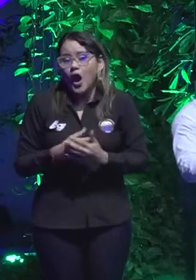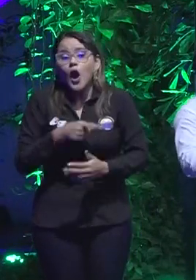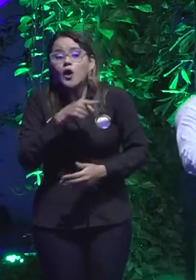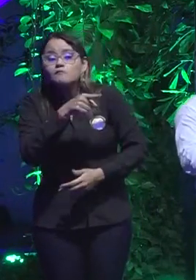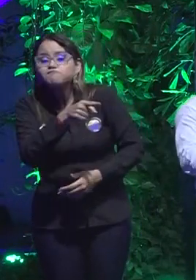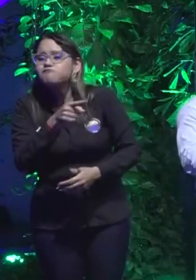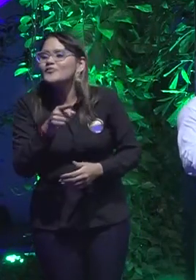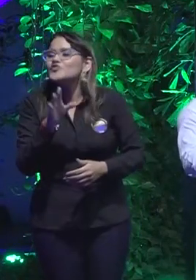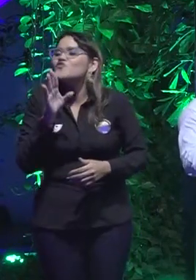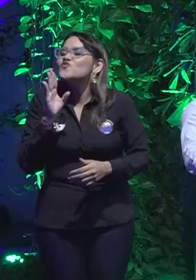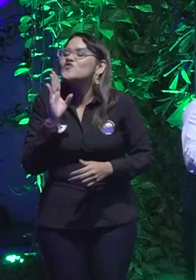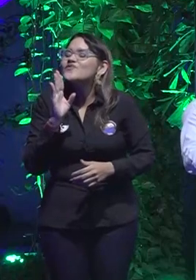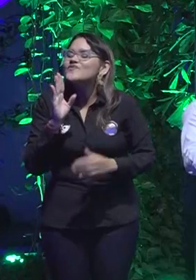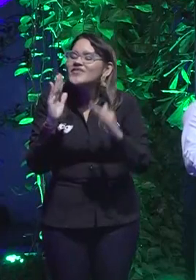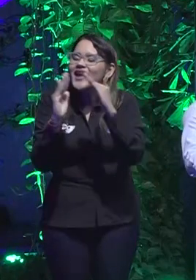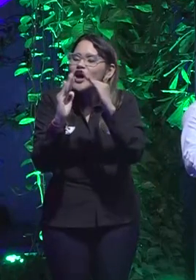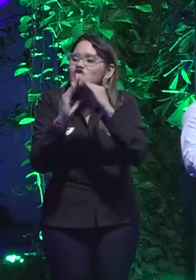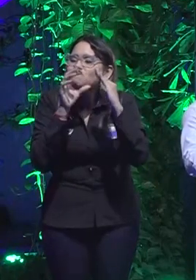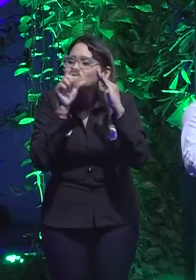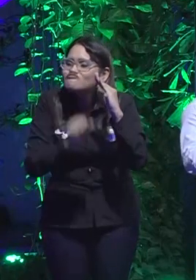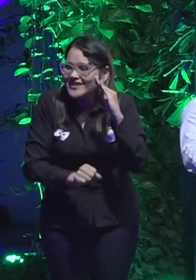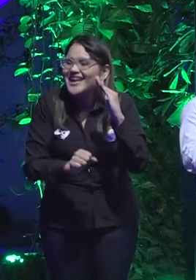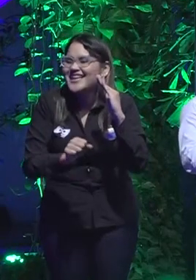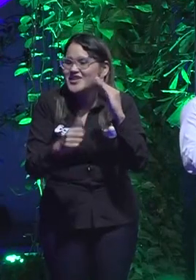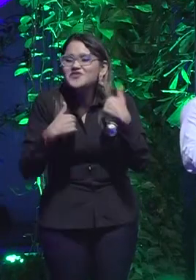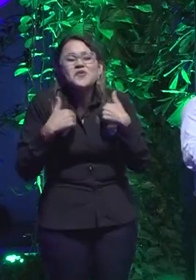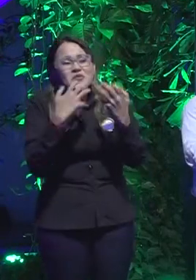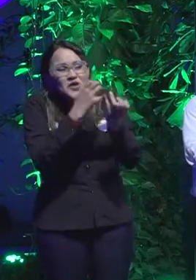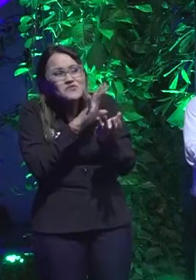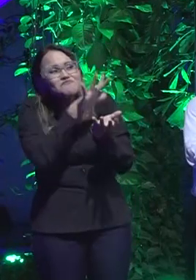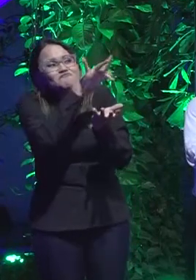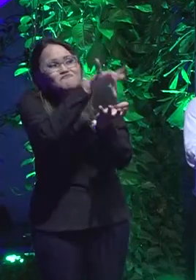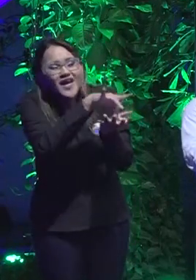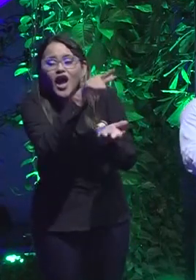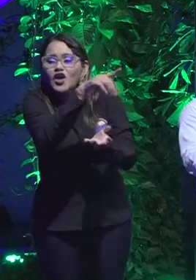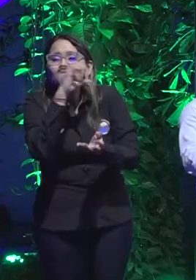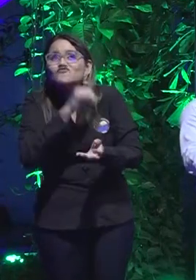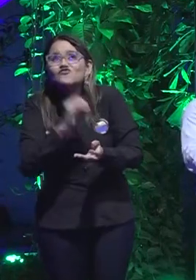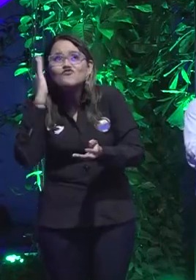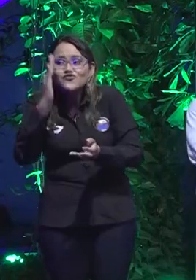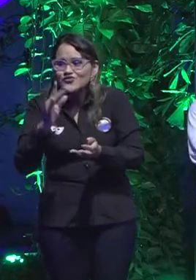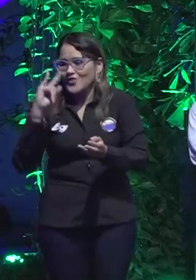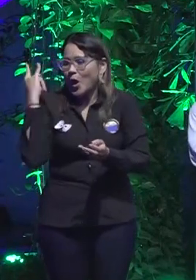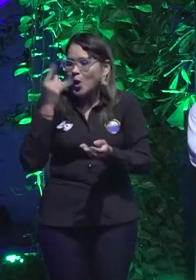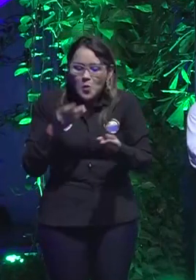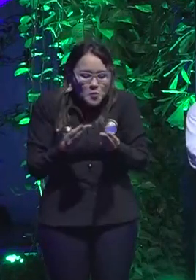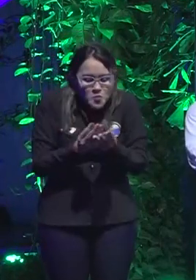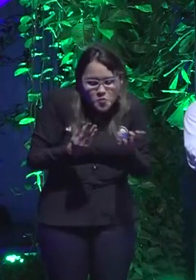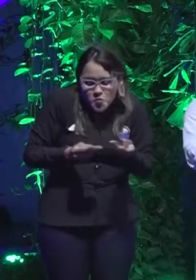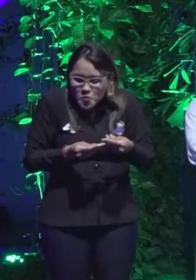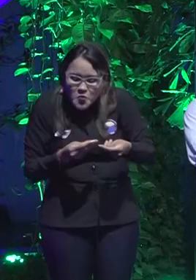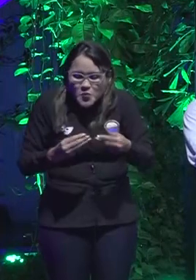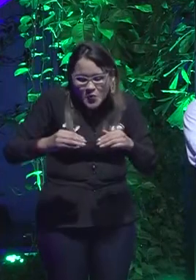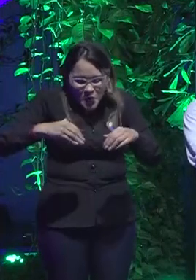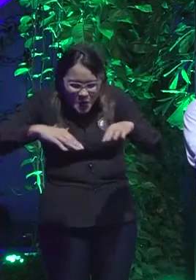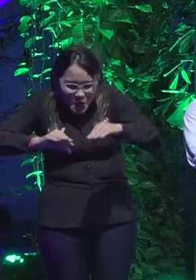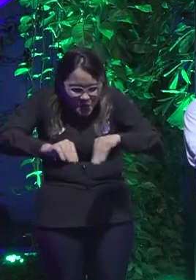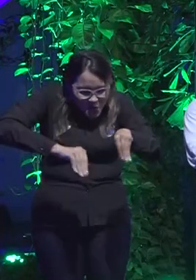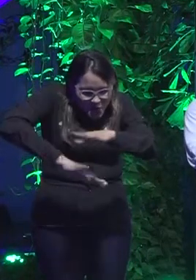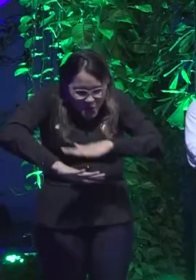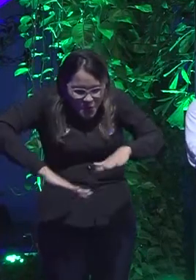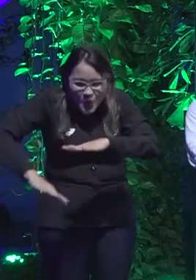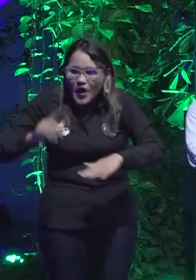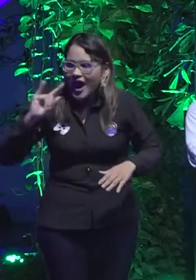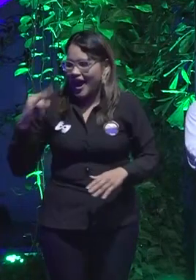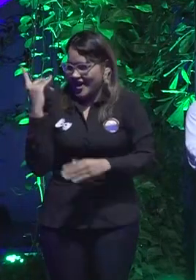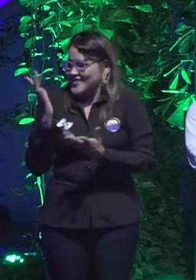porque ya estoy prepagando mi cupo. Cada año voy a seguir aportando mi espaciecito para estar allá jugando dominó y compartiendo con mi gente. Y recordando, yo